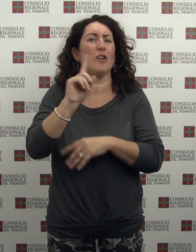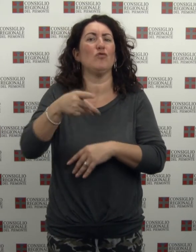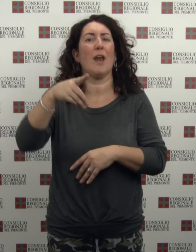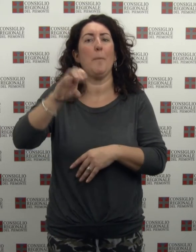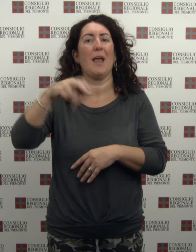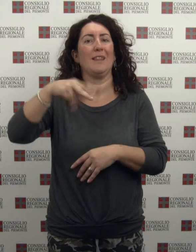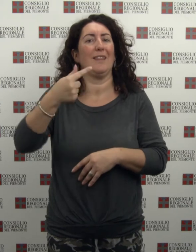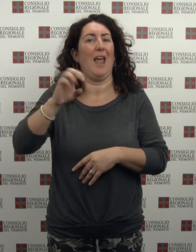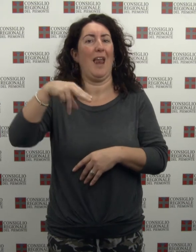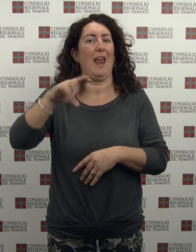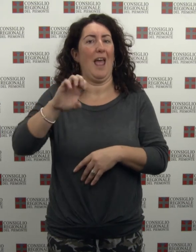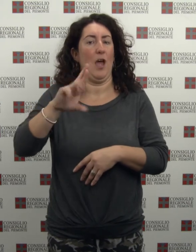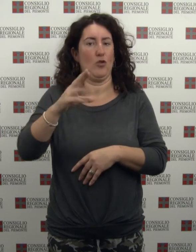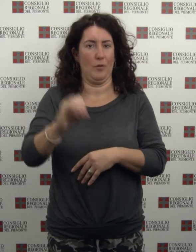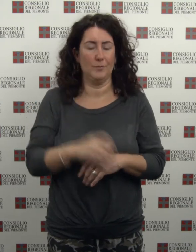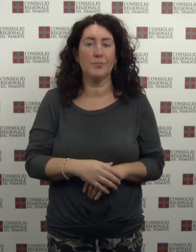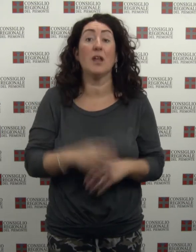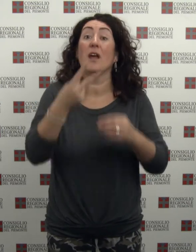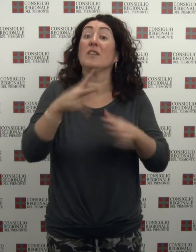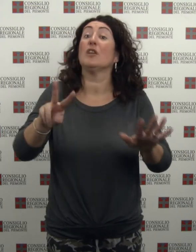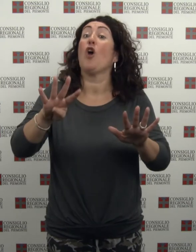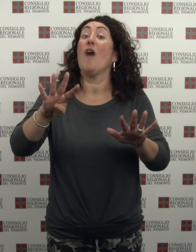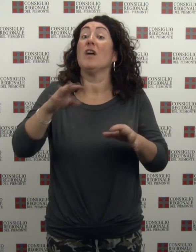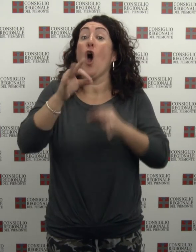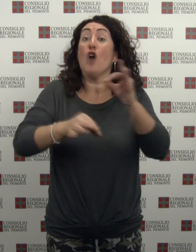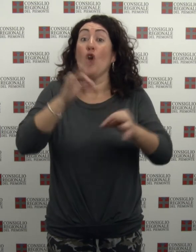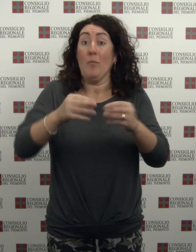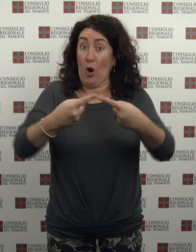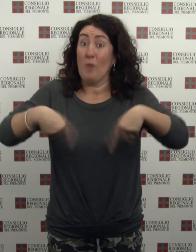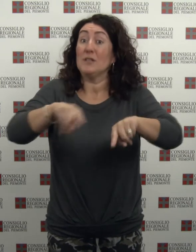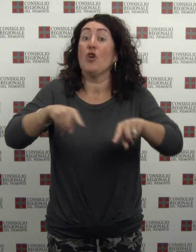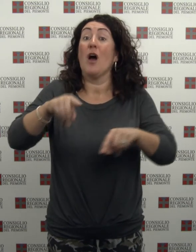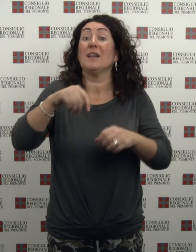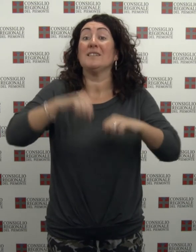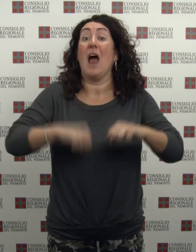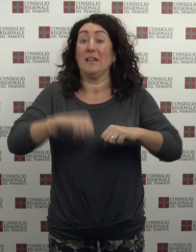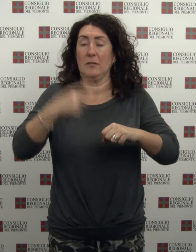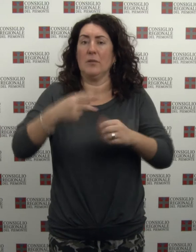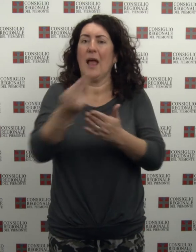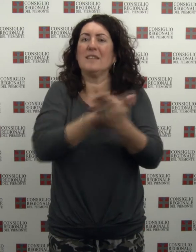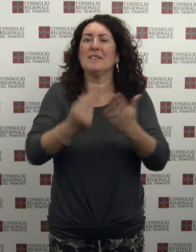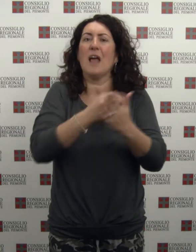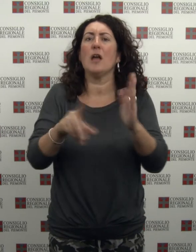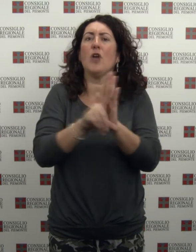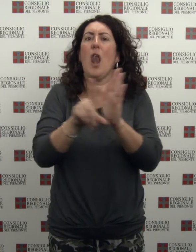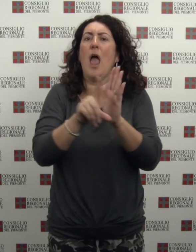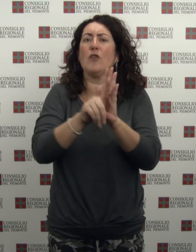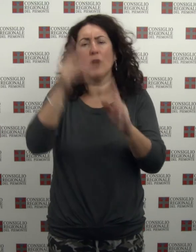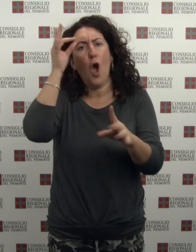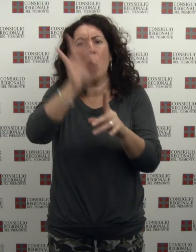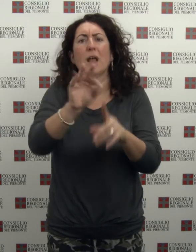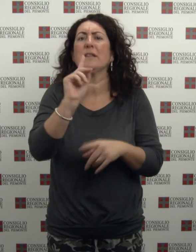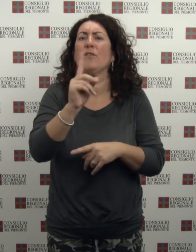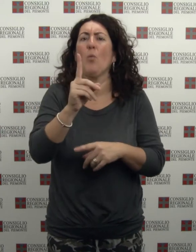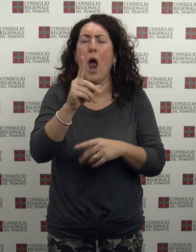Si sono svolte il 29 ottobre in Commissione Sanità le consultazioni sul disegno di legge che mira a dotare la Regione di una normativa sul servizio